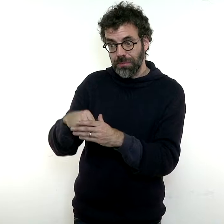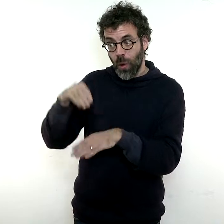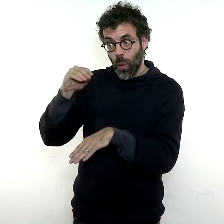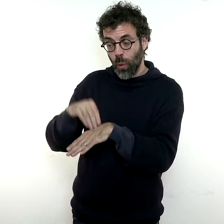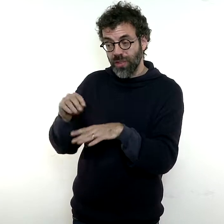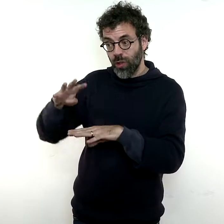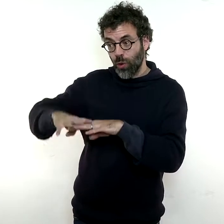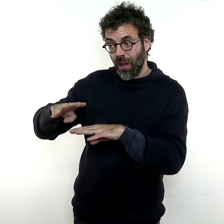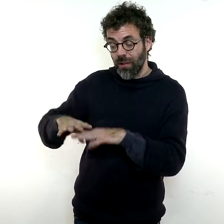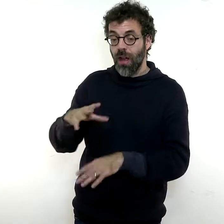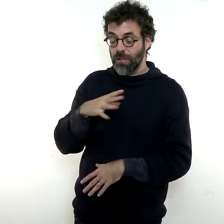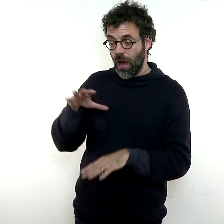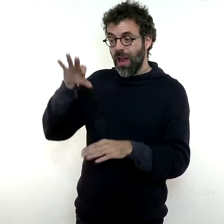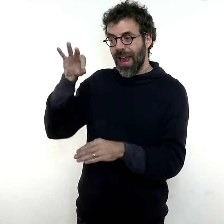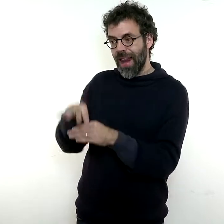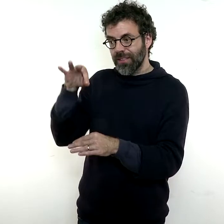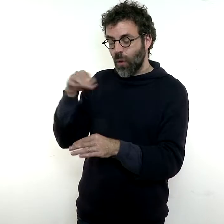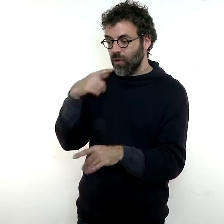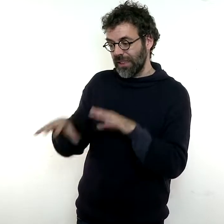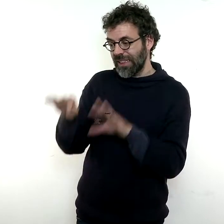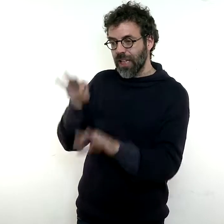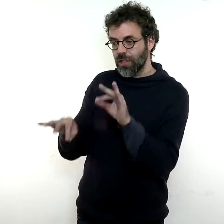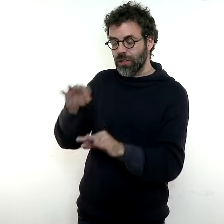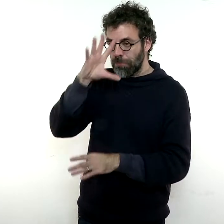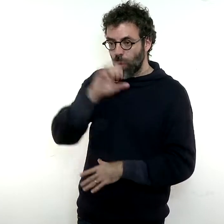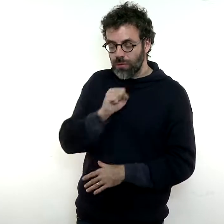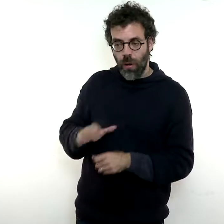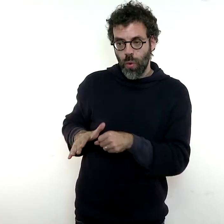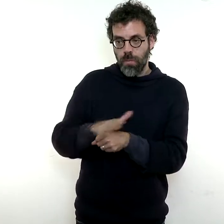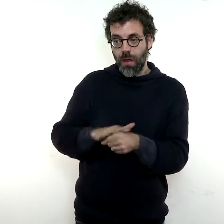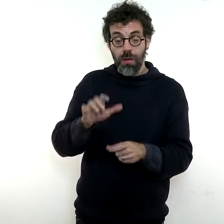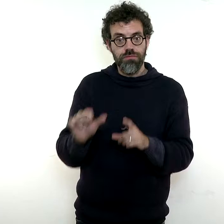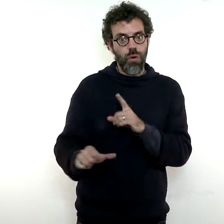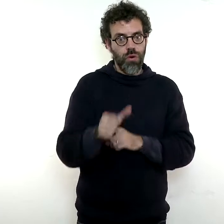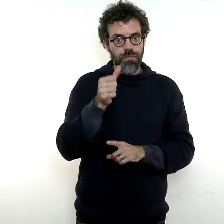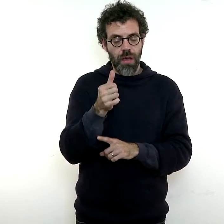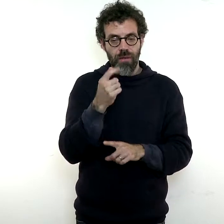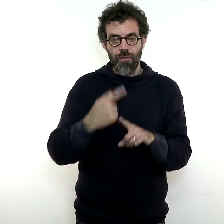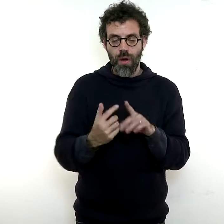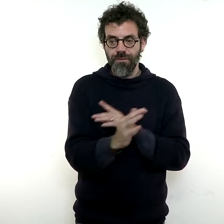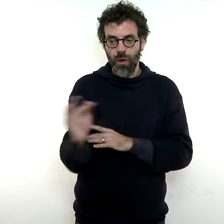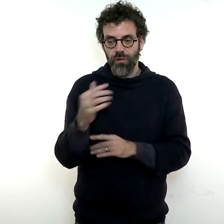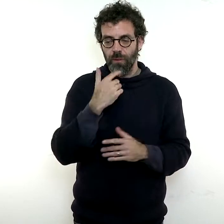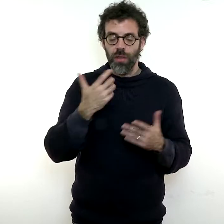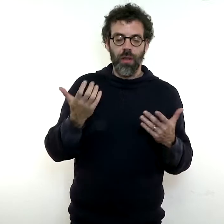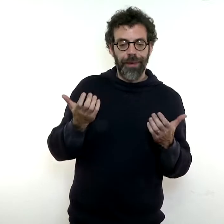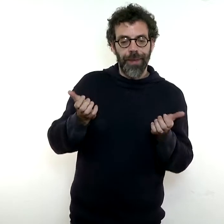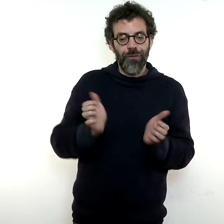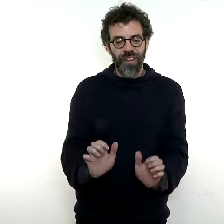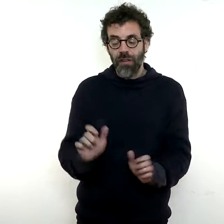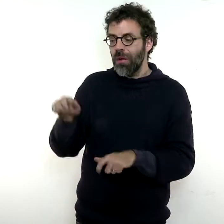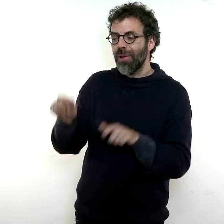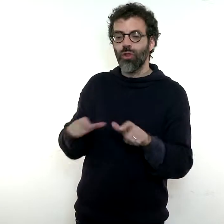totalement, avec un tirage au sort total. Cela évitait de mettre des copains à nous, des militants,